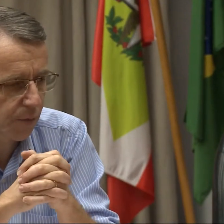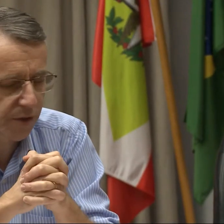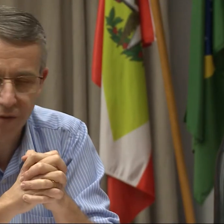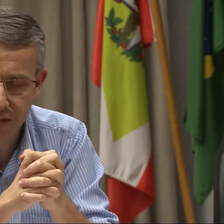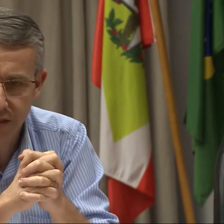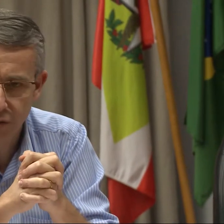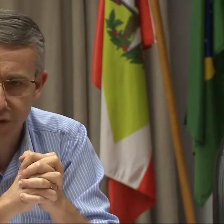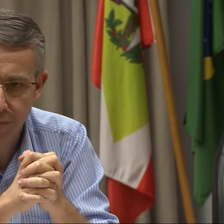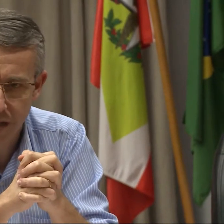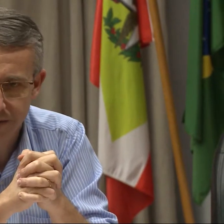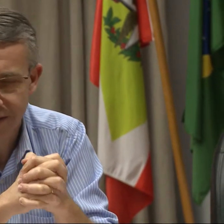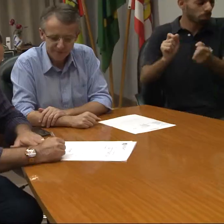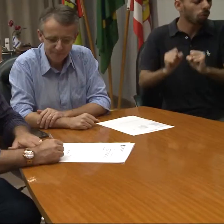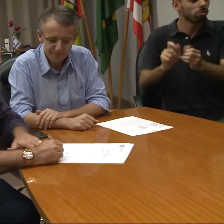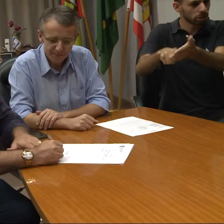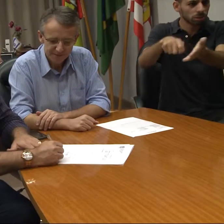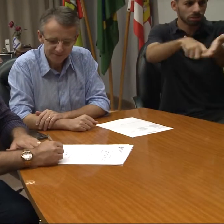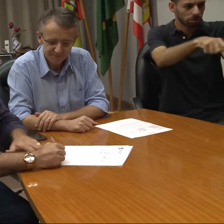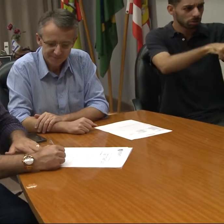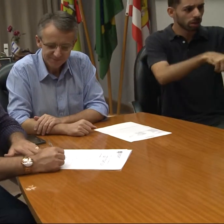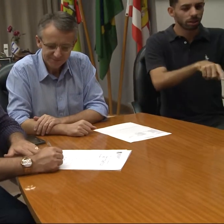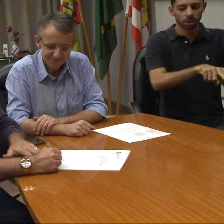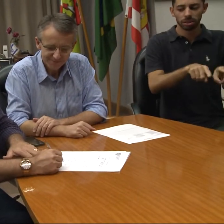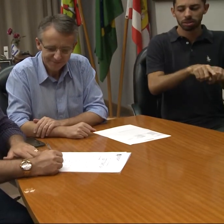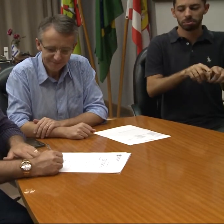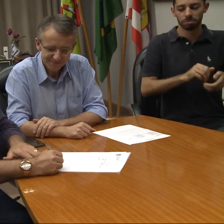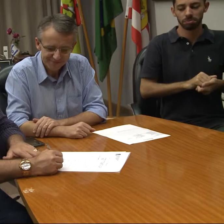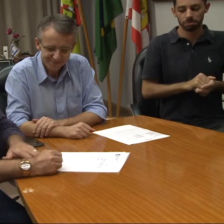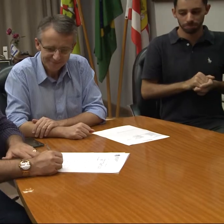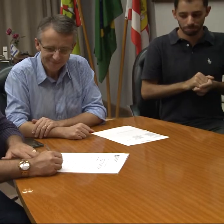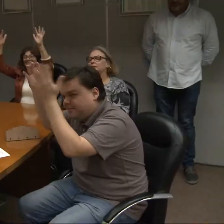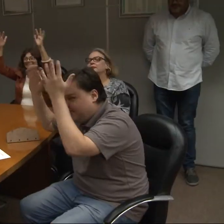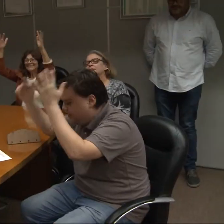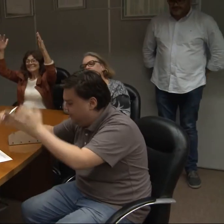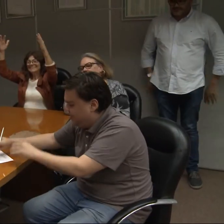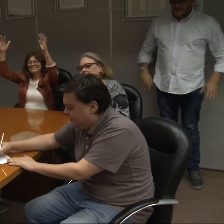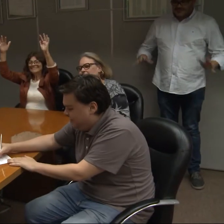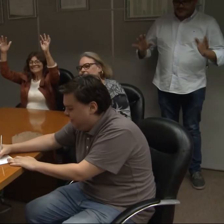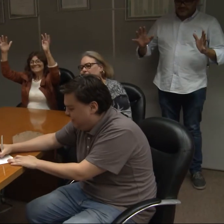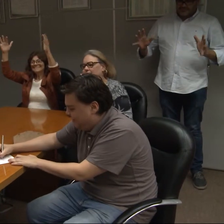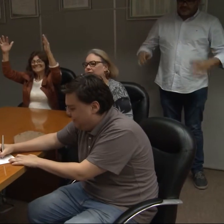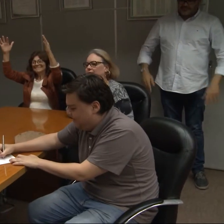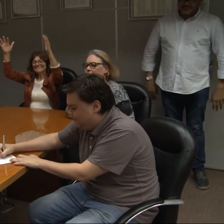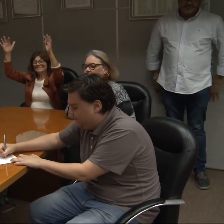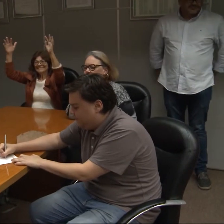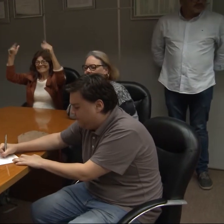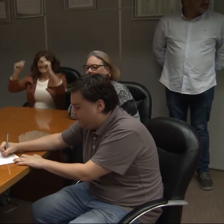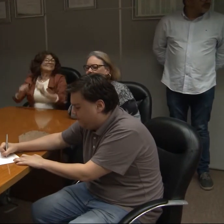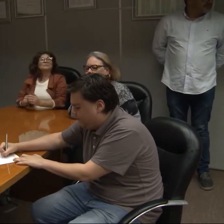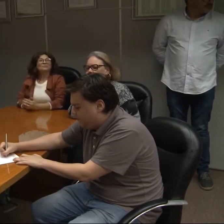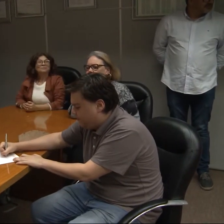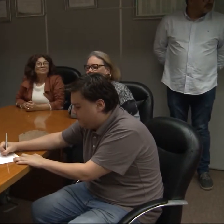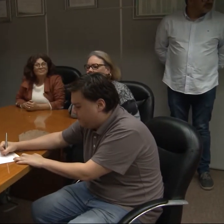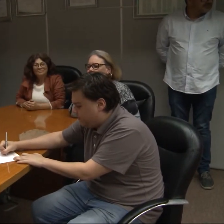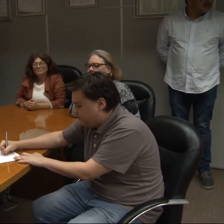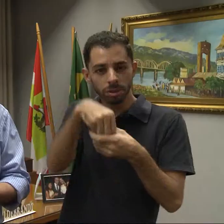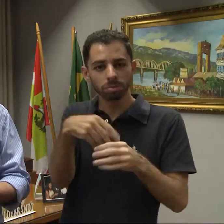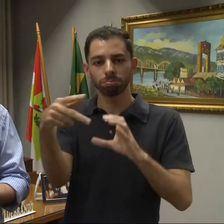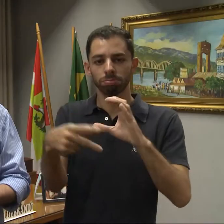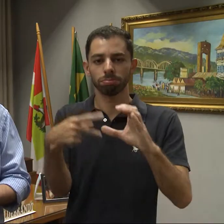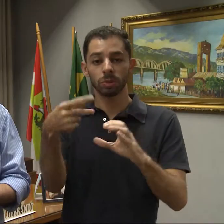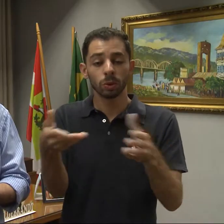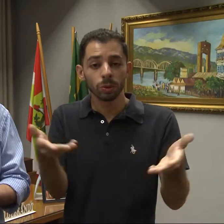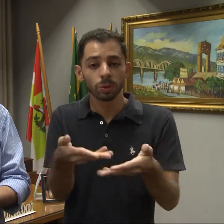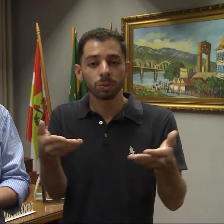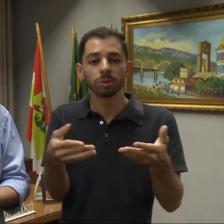sensível à causa da inclusão e, desde quando era presidente da Câmara, já adotou medidas em prol dos deficientes. E